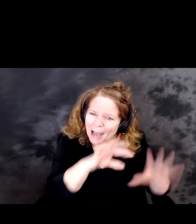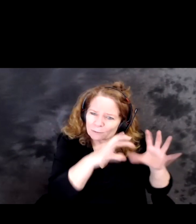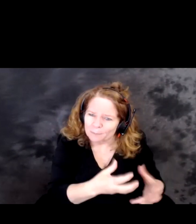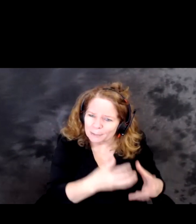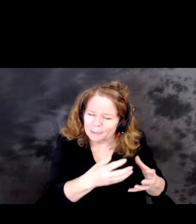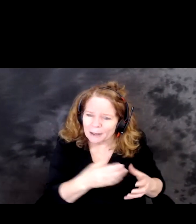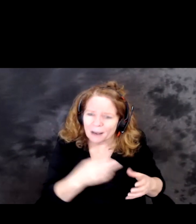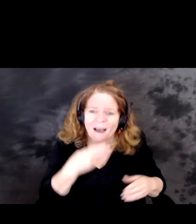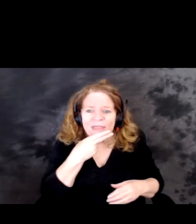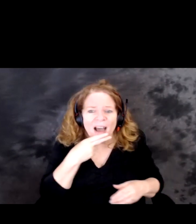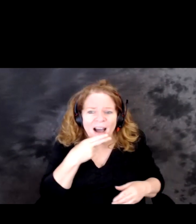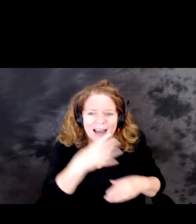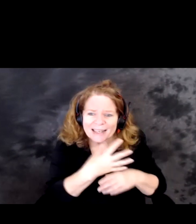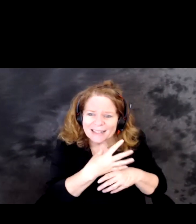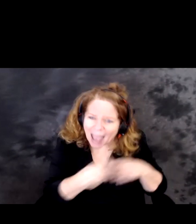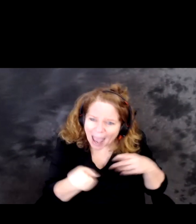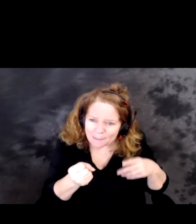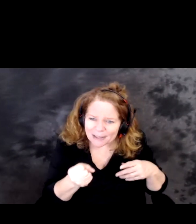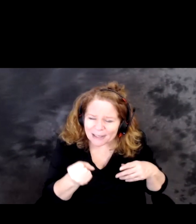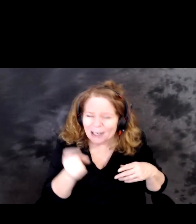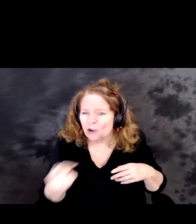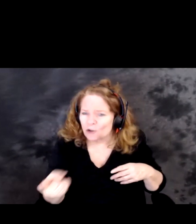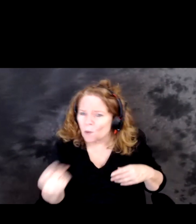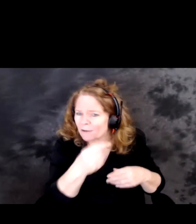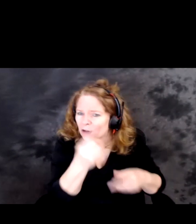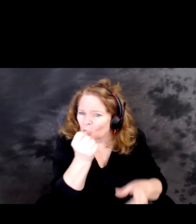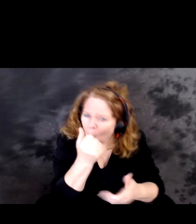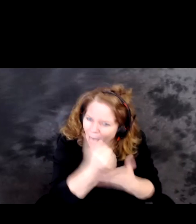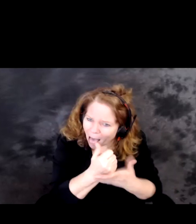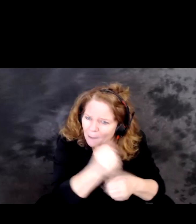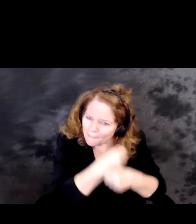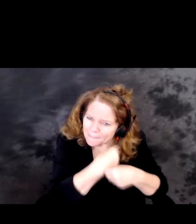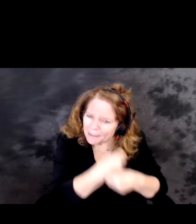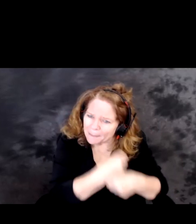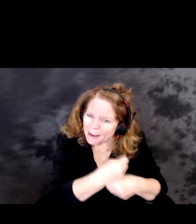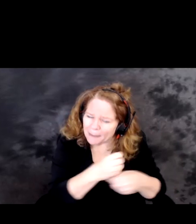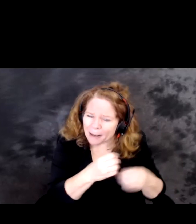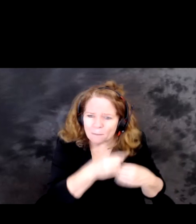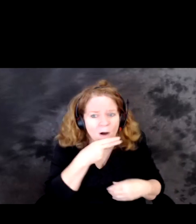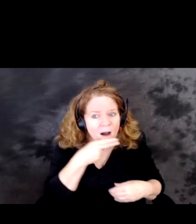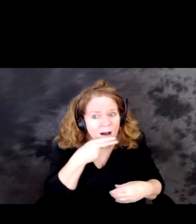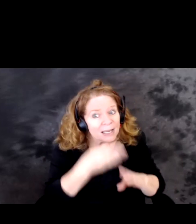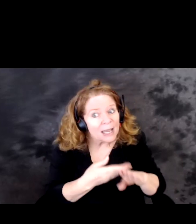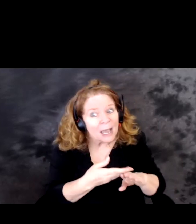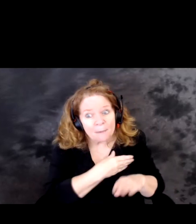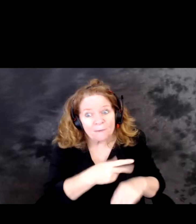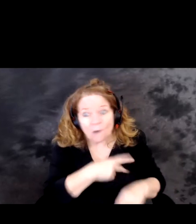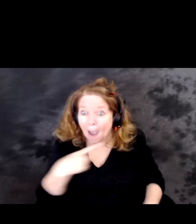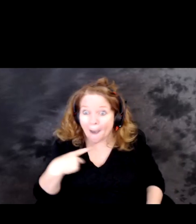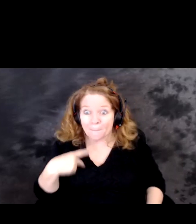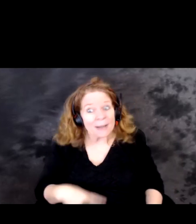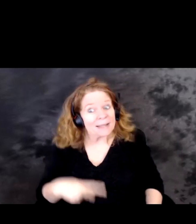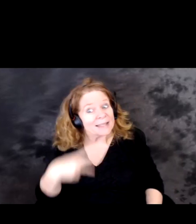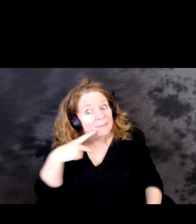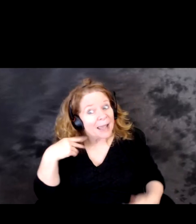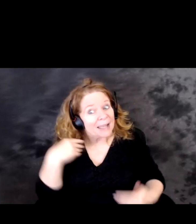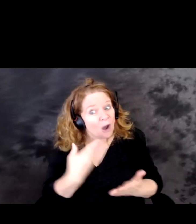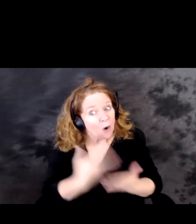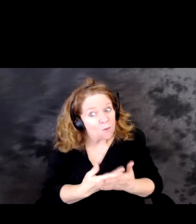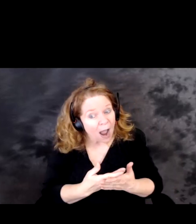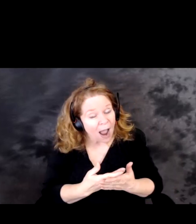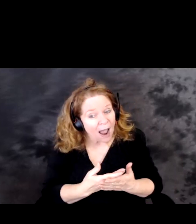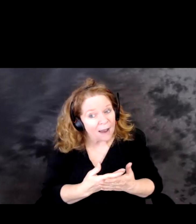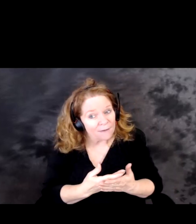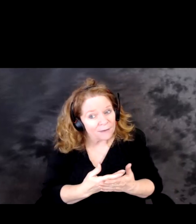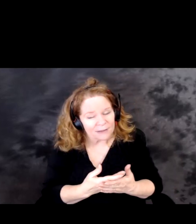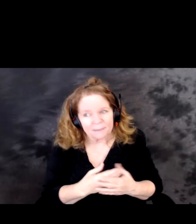abeja, tienes que regresar porque ya es casi la hora de hacer té. Y te necesitamos miel para la princesa